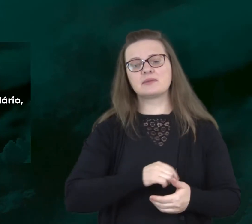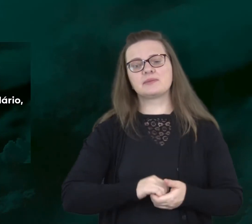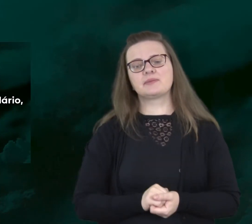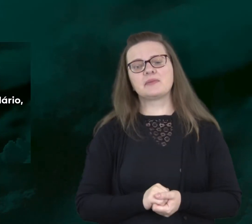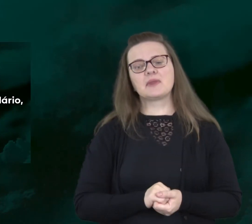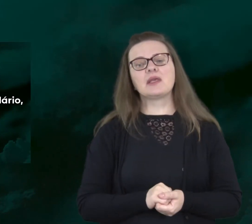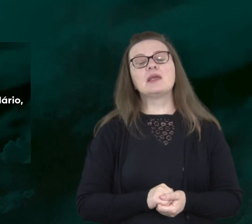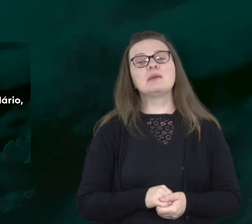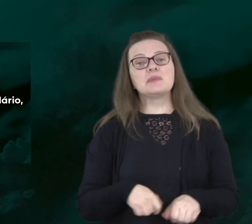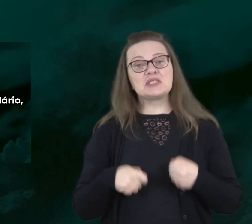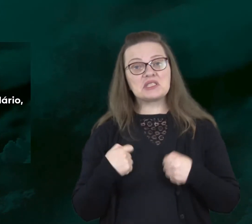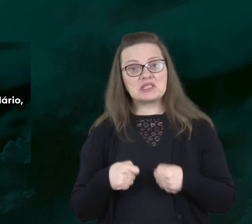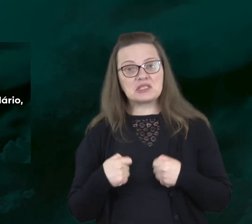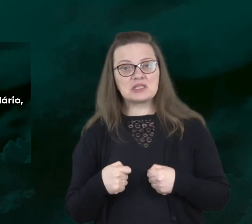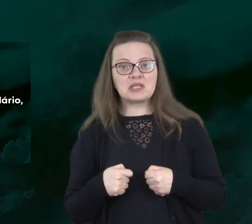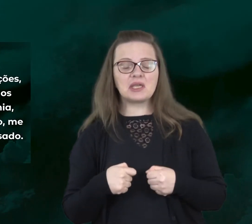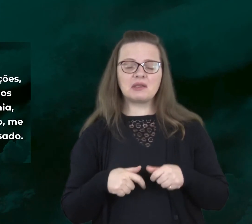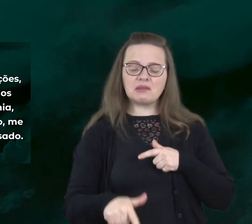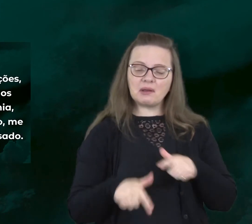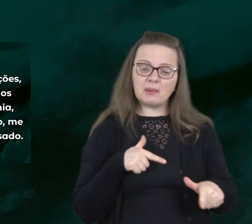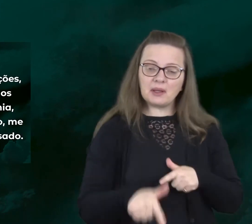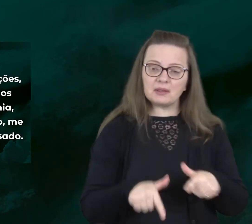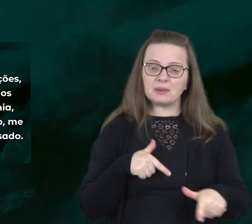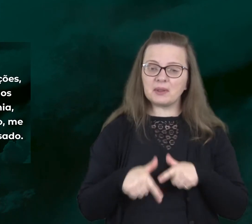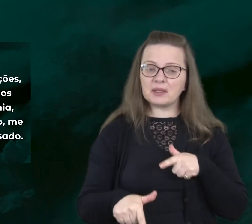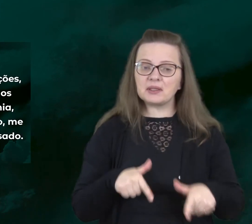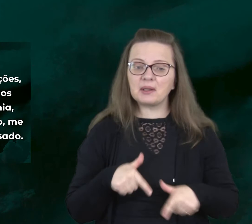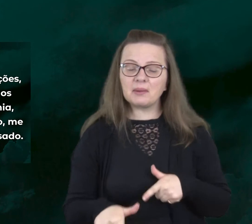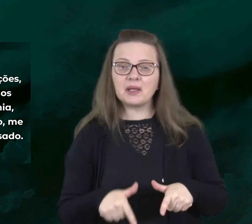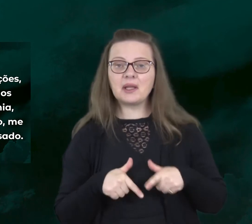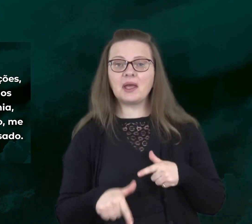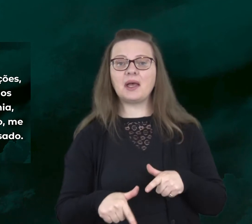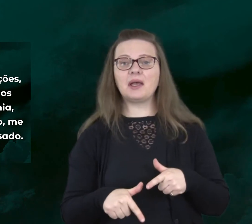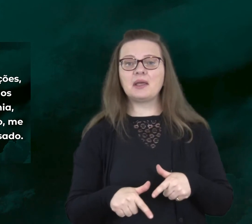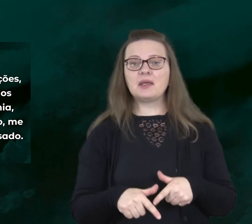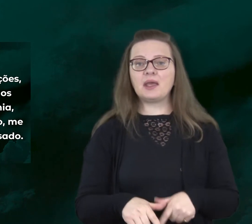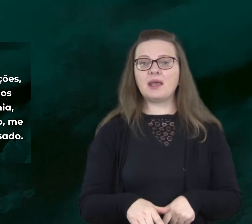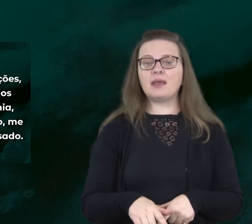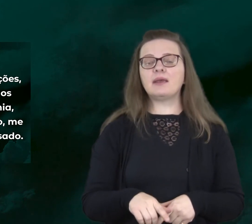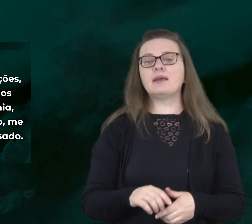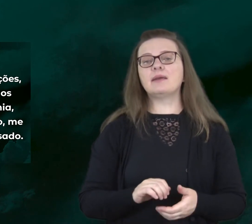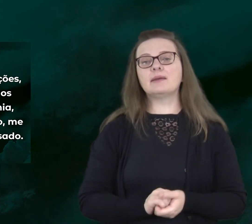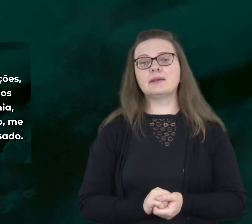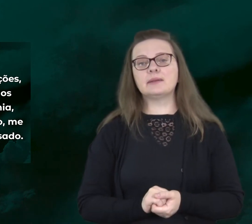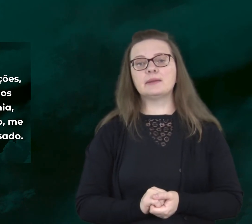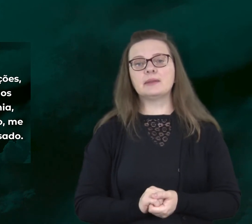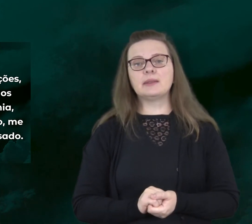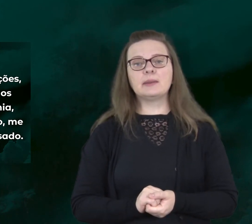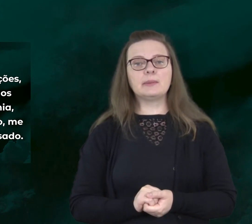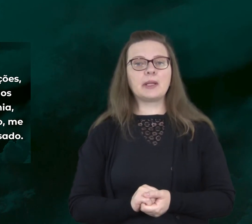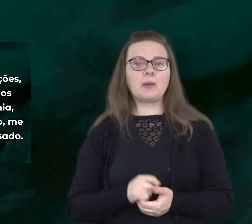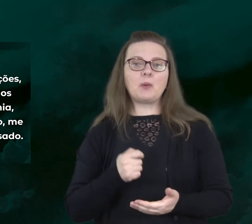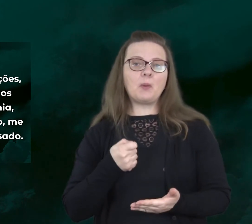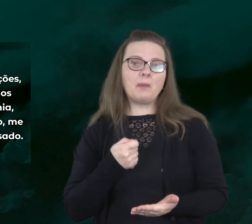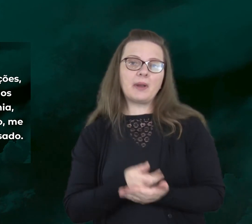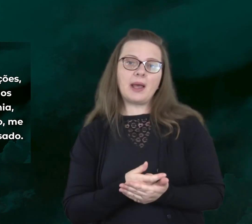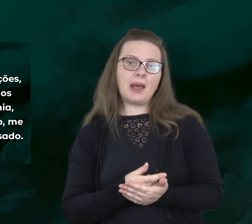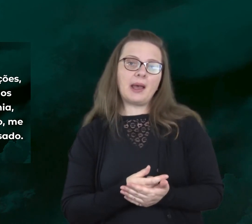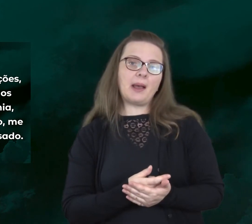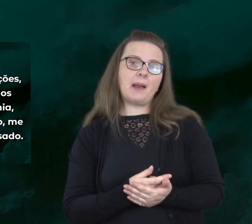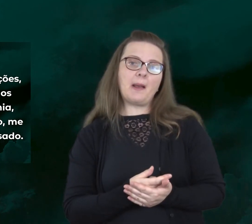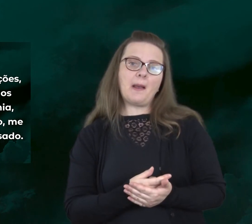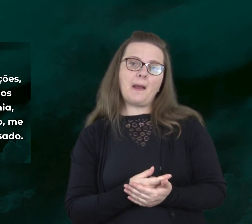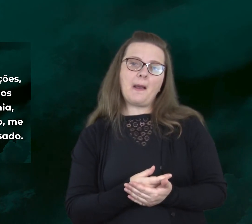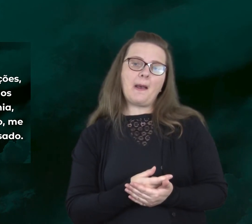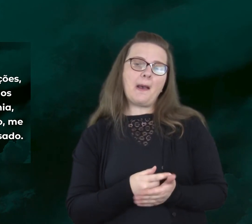servir. Estando entre vós, ao passar privações, não me fiz pesado a ninguém, pois os irmãos,